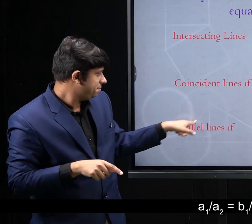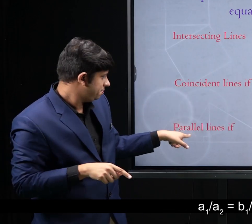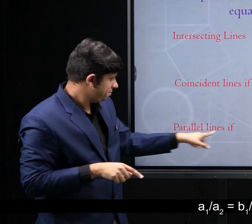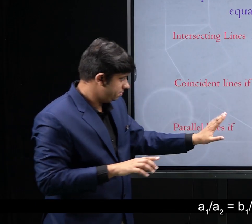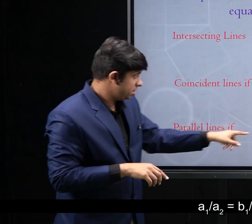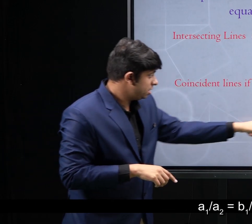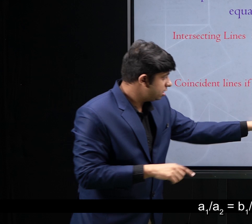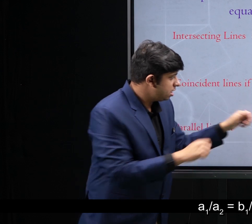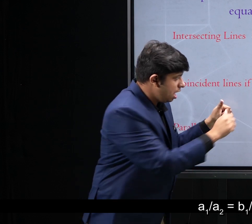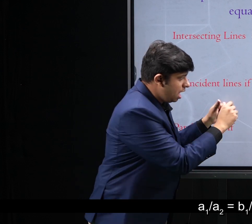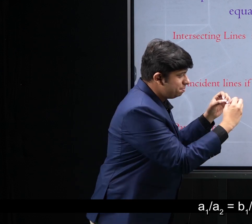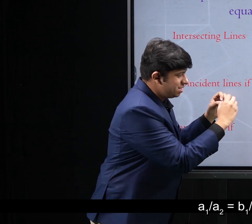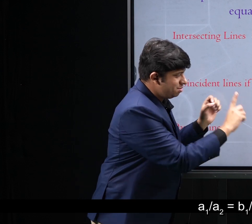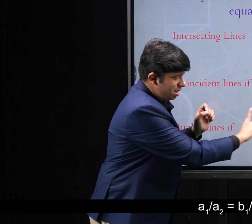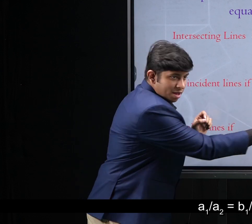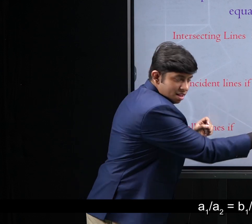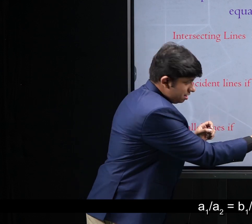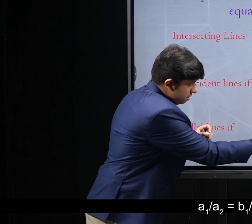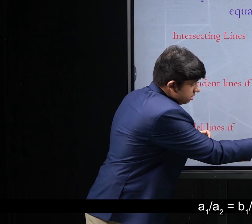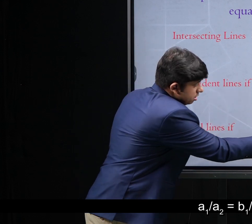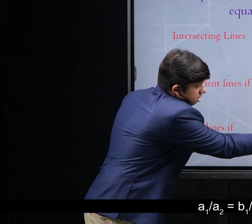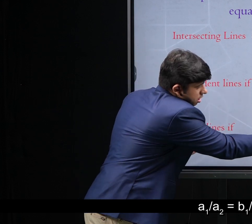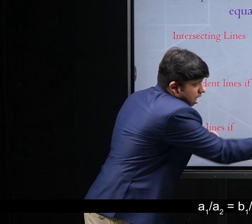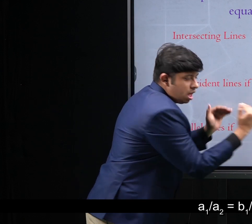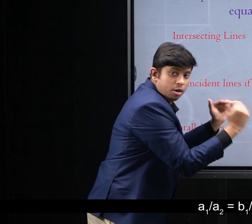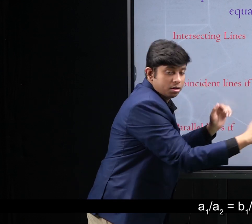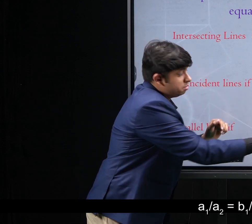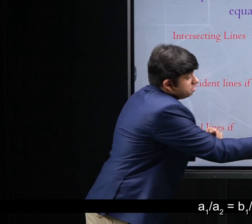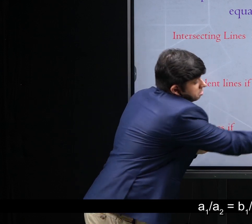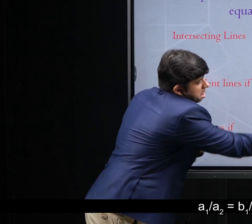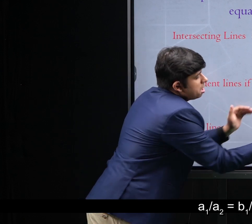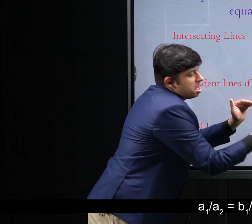a1/a2 equals b1/b2 equals c1/c2.